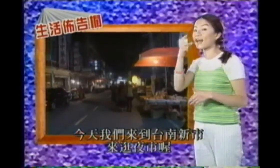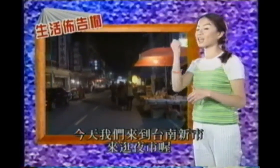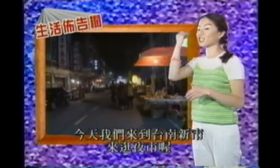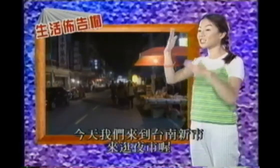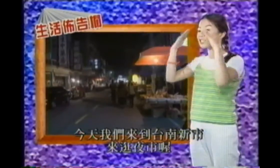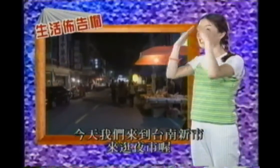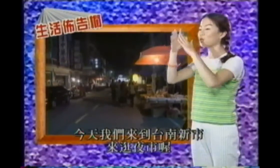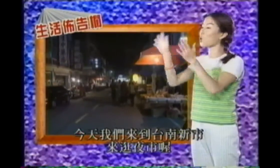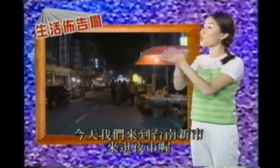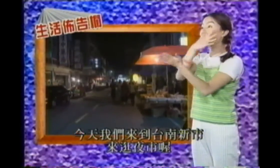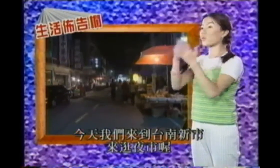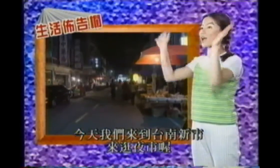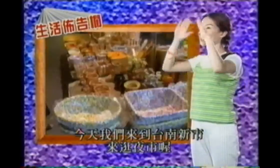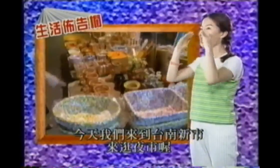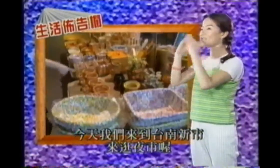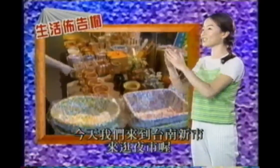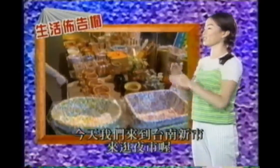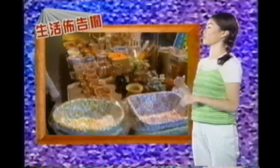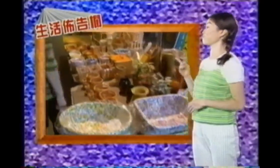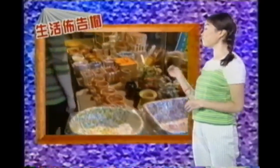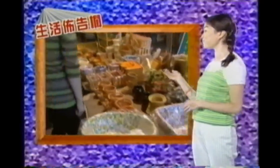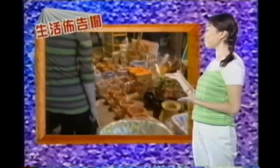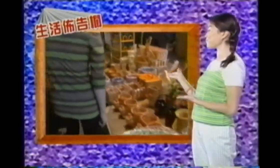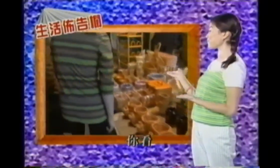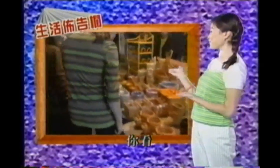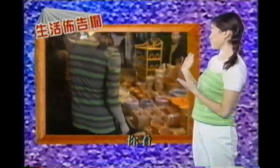台南新市来逛夜市哦。你看，